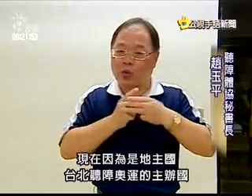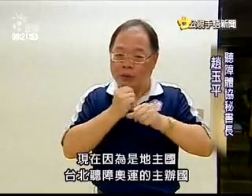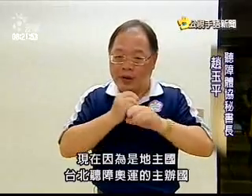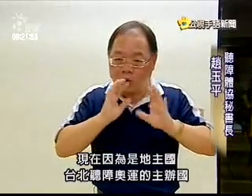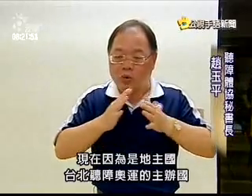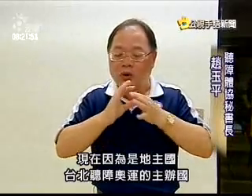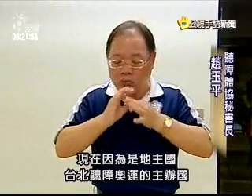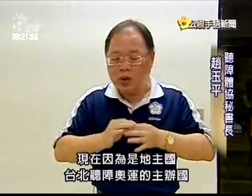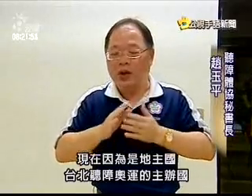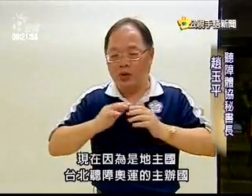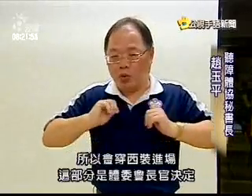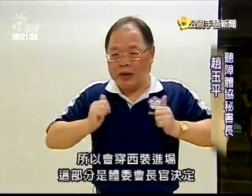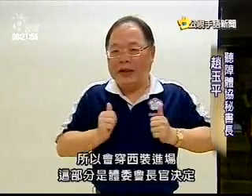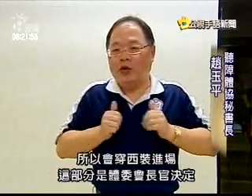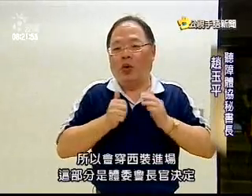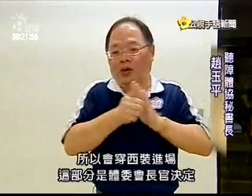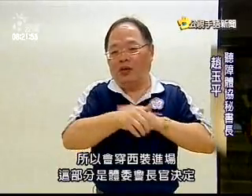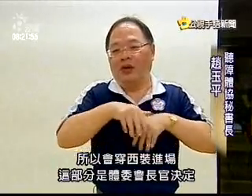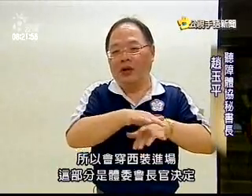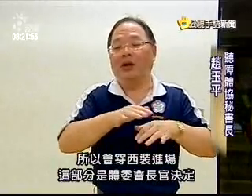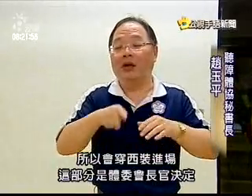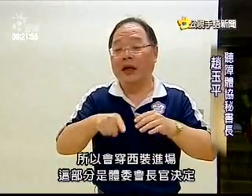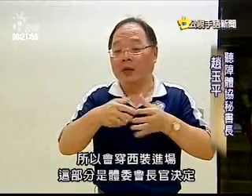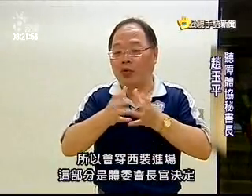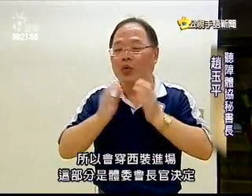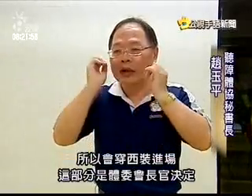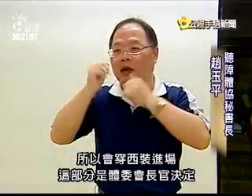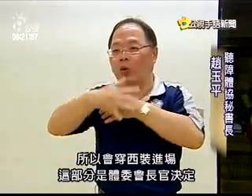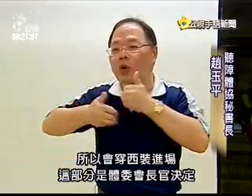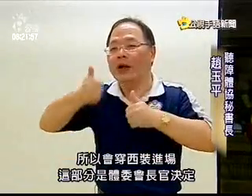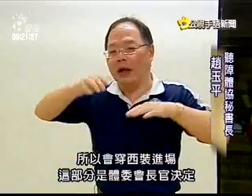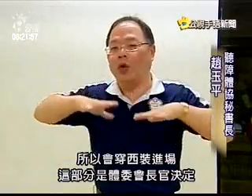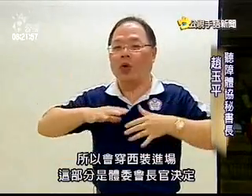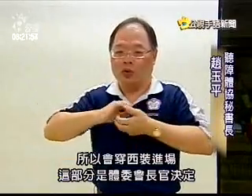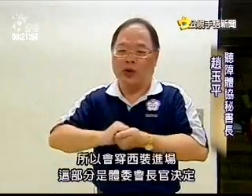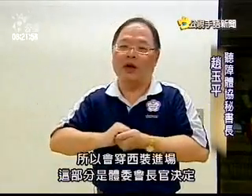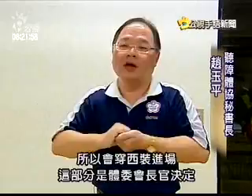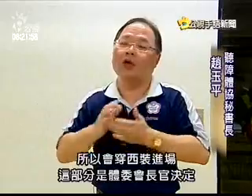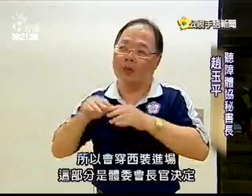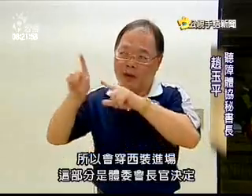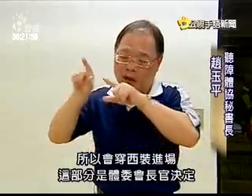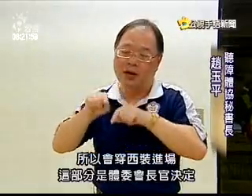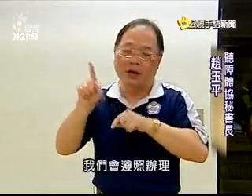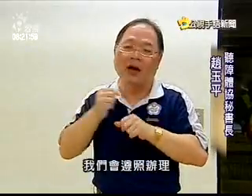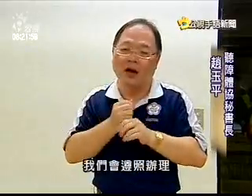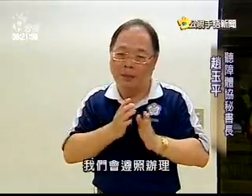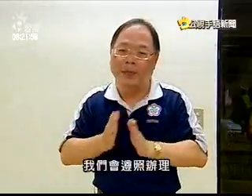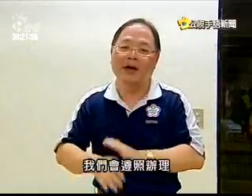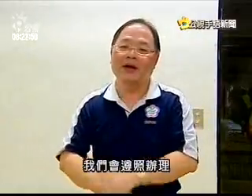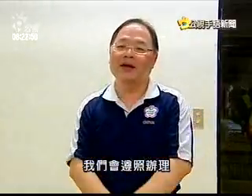奥运的主办国，所以会穿西装进场，这部分是体委会长官决定，我们会遵照办理。